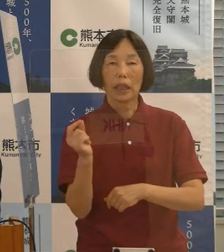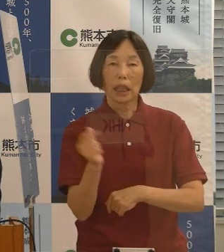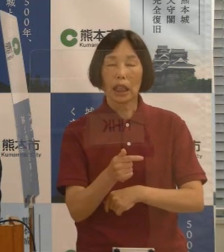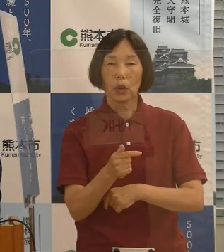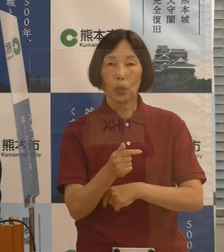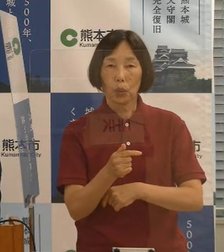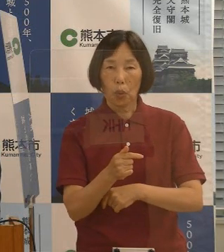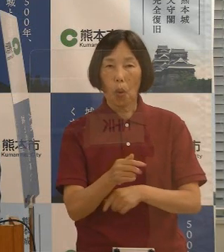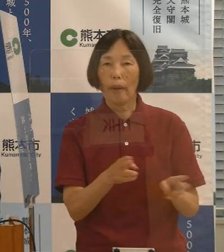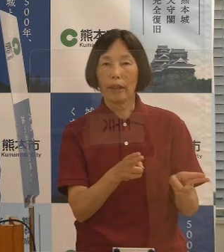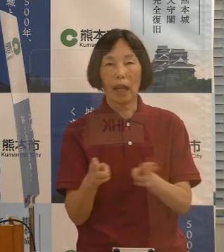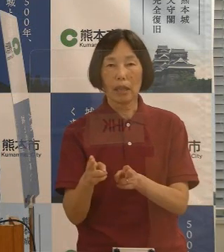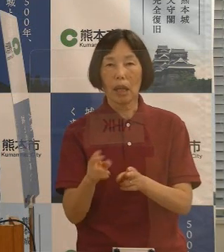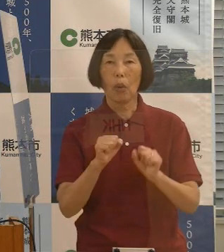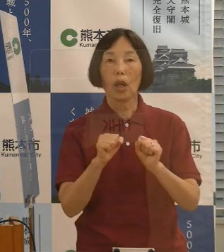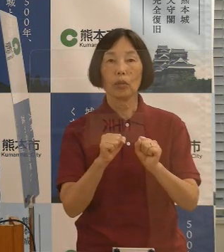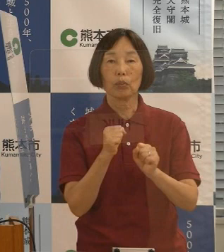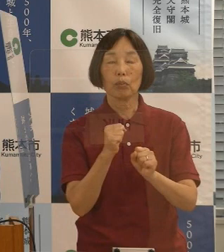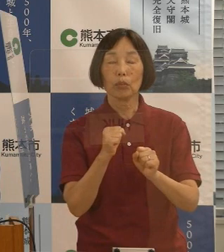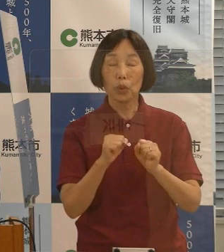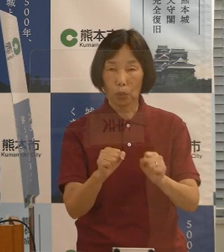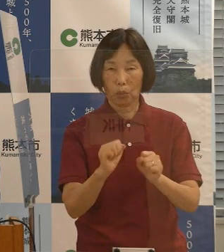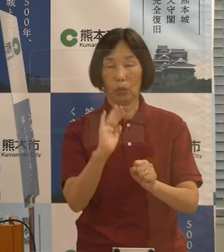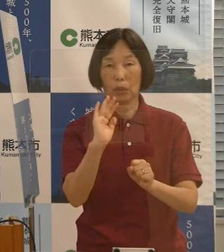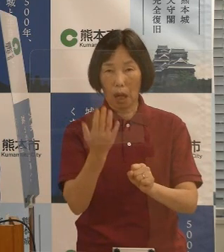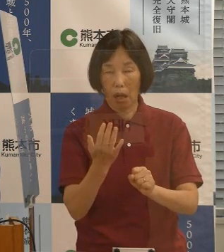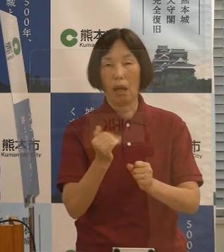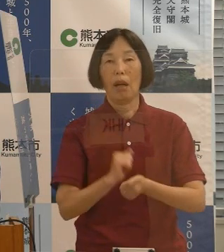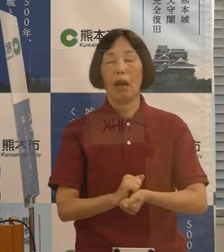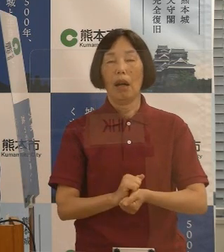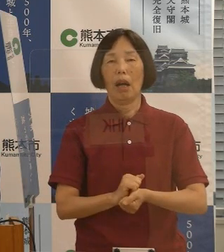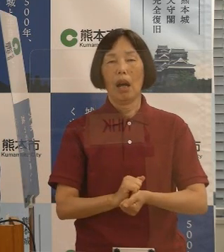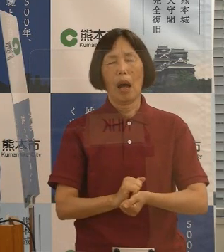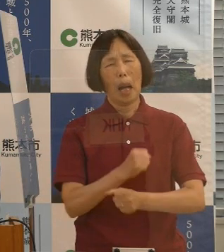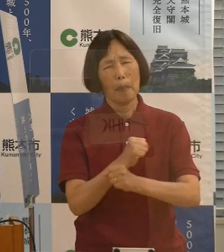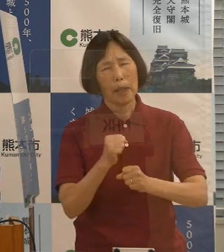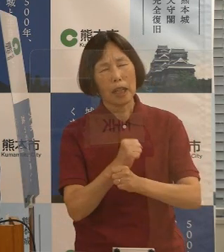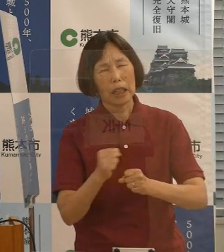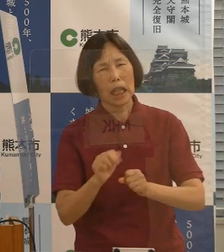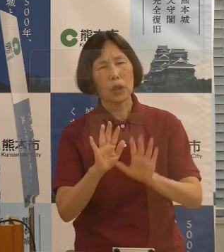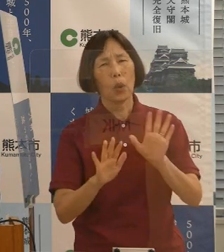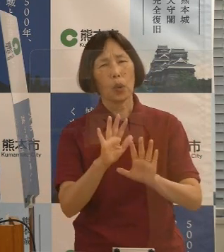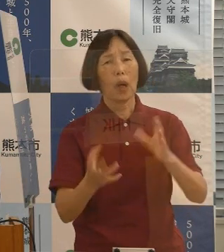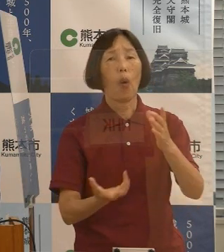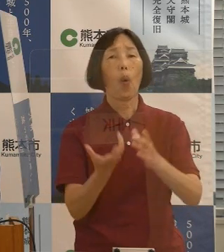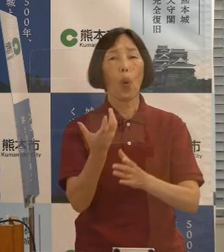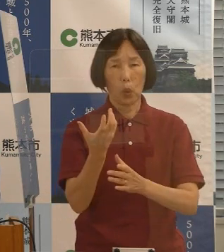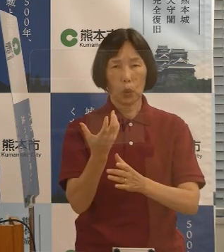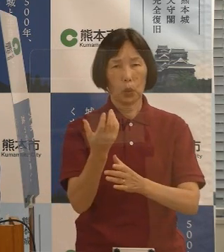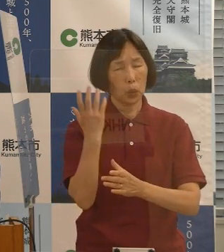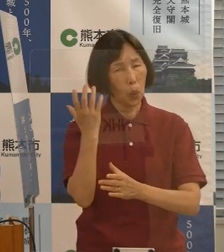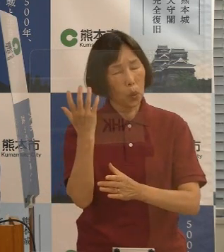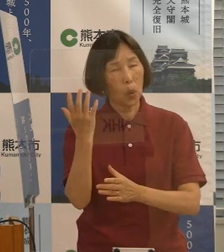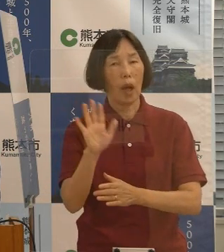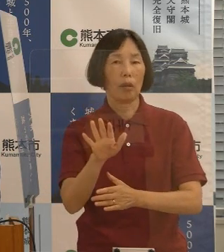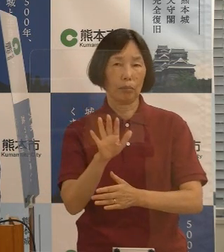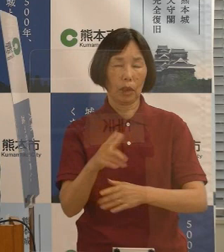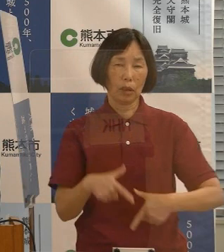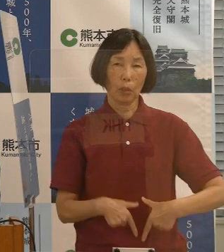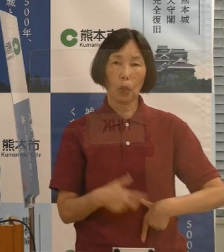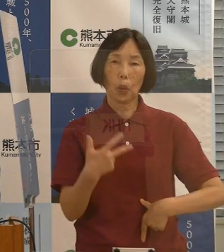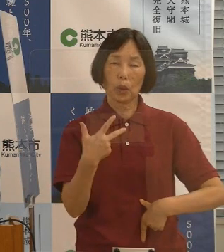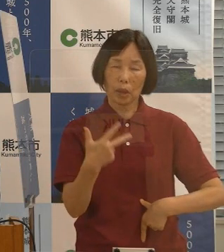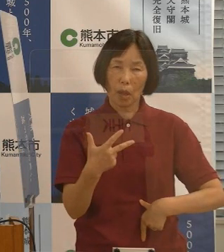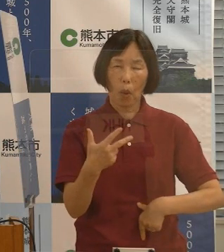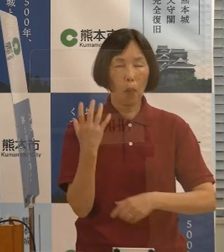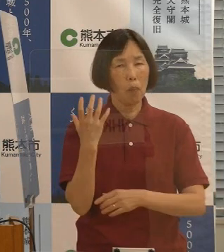ですね体制は取りますけれども、しかしそれでもですね間に合わない状況になってくるということがこの熊本でもですね現実的に